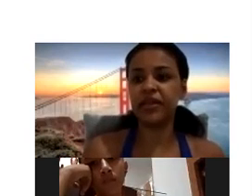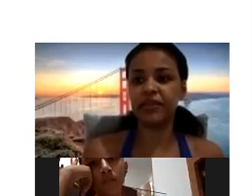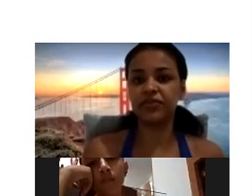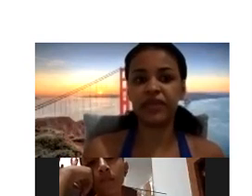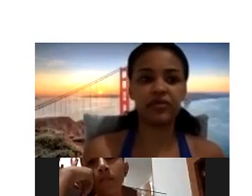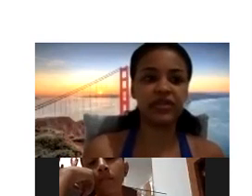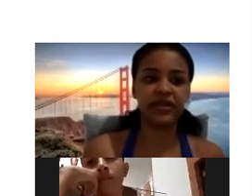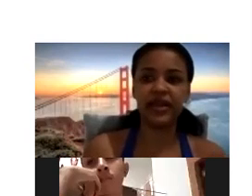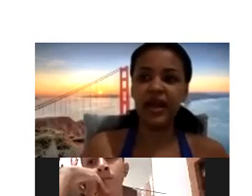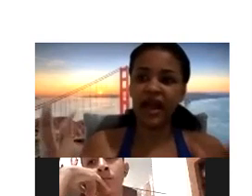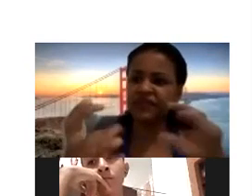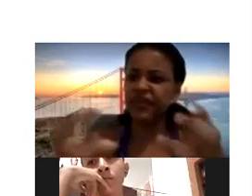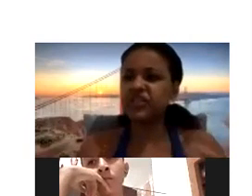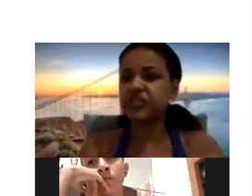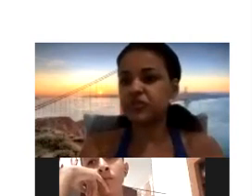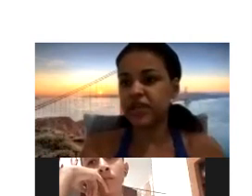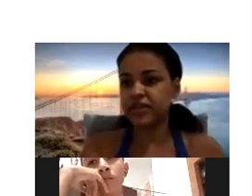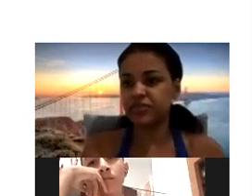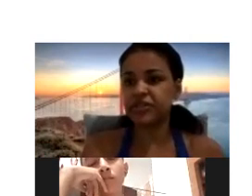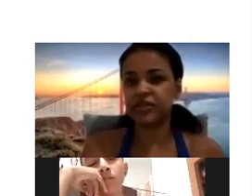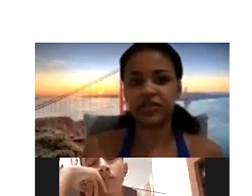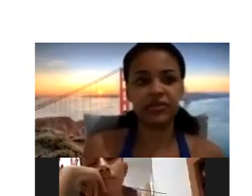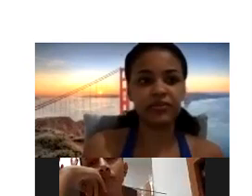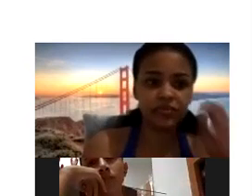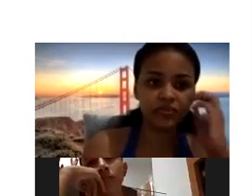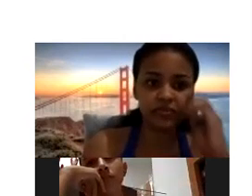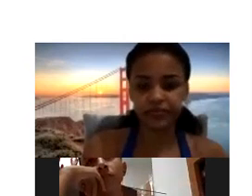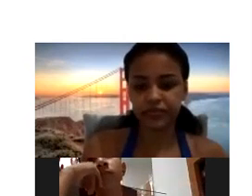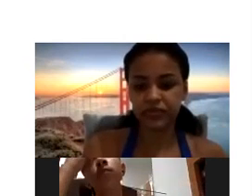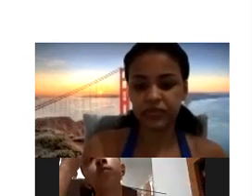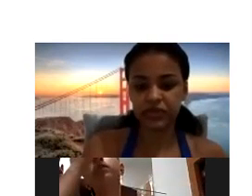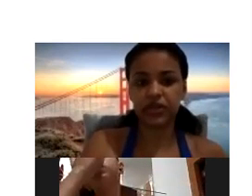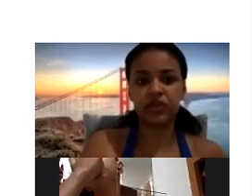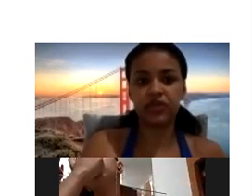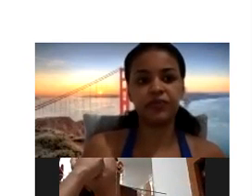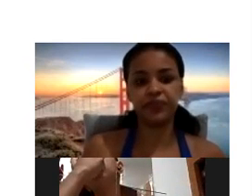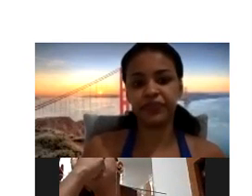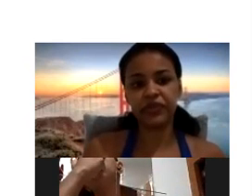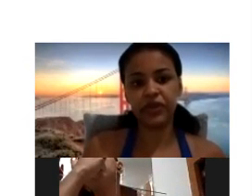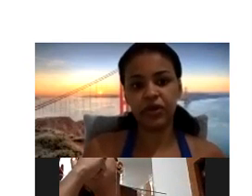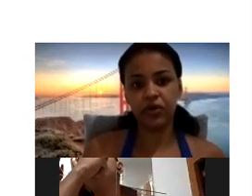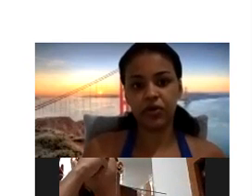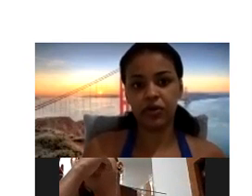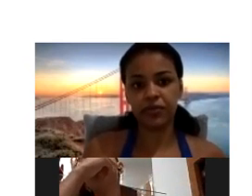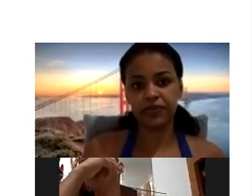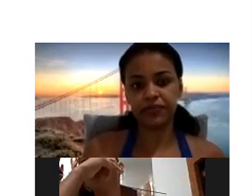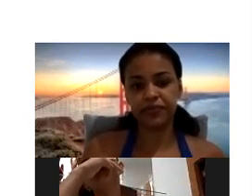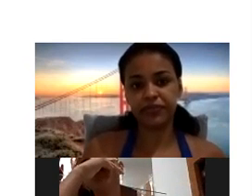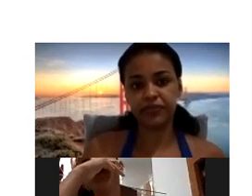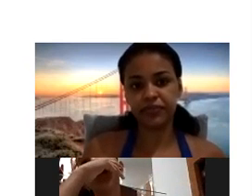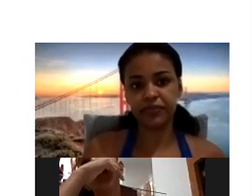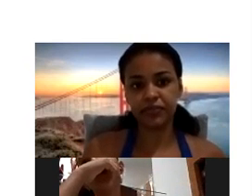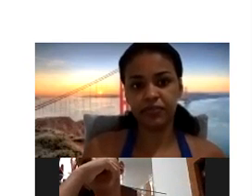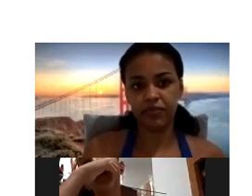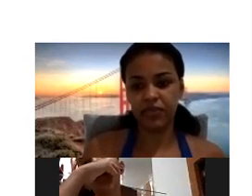composição combina mais com que acontece a gente vai destruir a substância o certo é